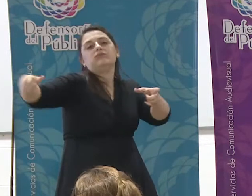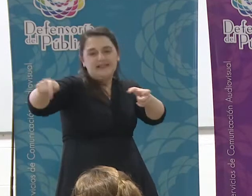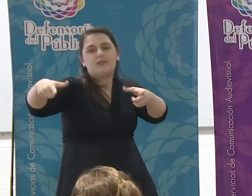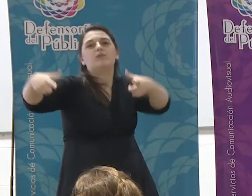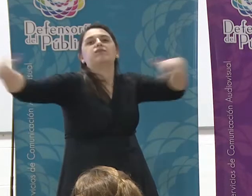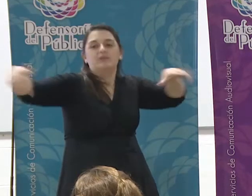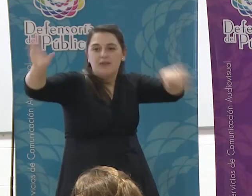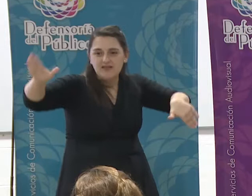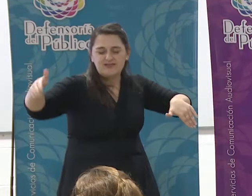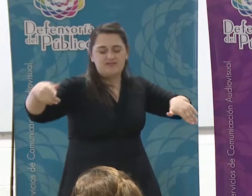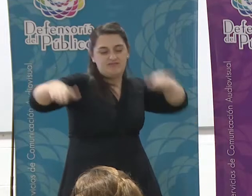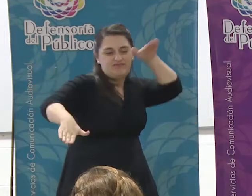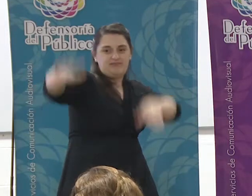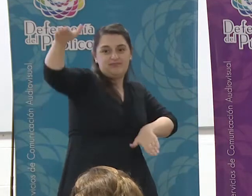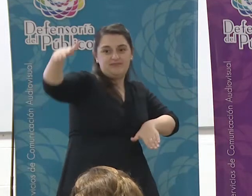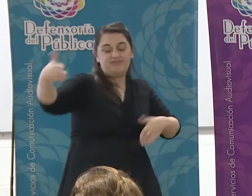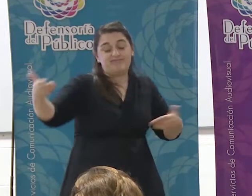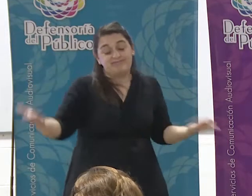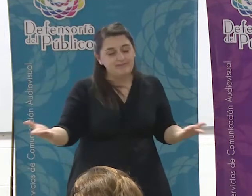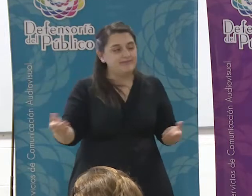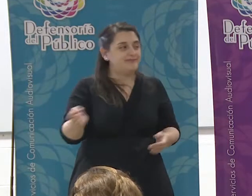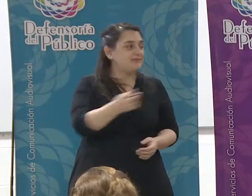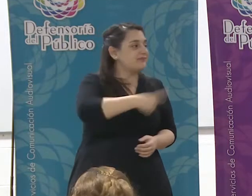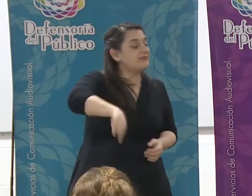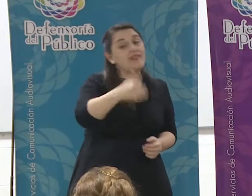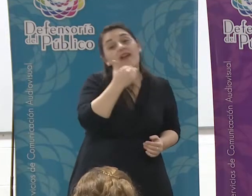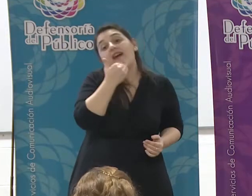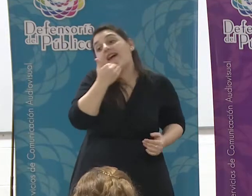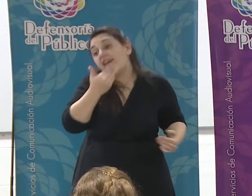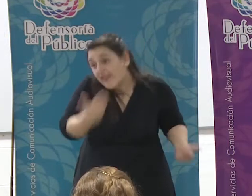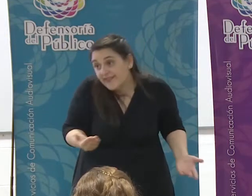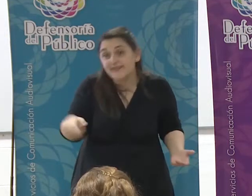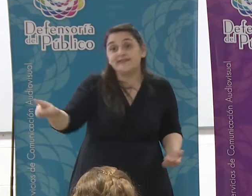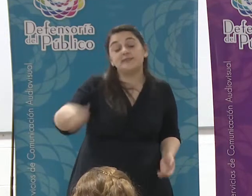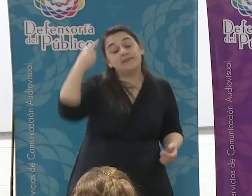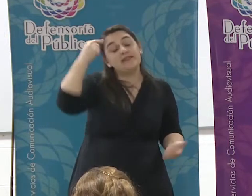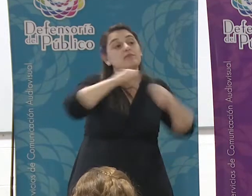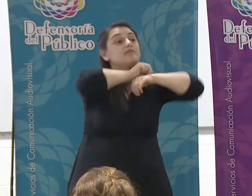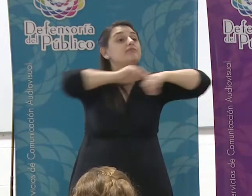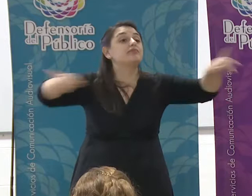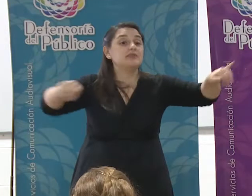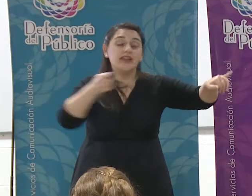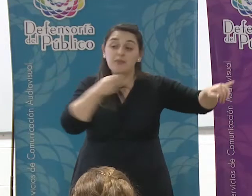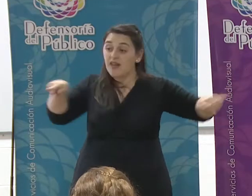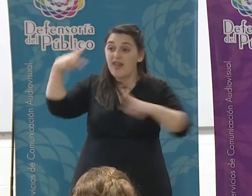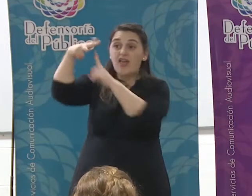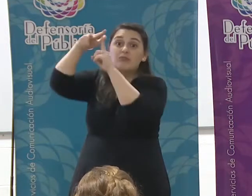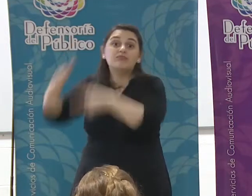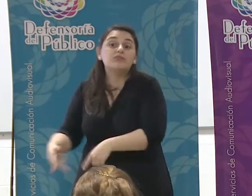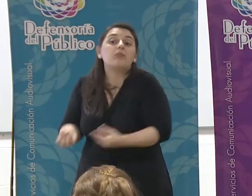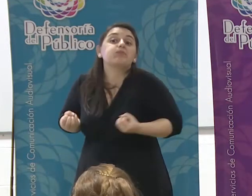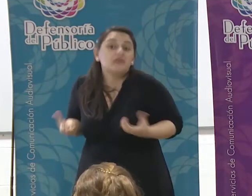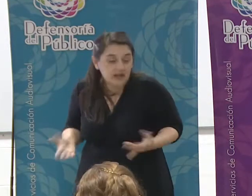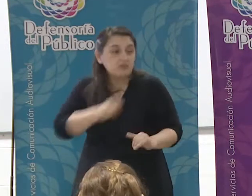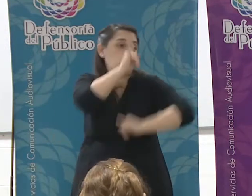que, bueno, yo les agradezco todo, quería hacer un poco público esto que nos pasó, que desaparecimos por ahora, no sé, en una de esas podemos